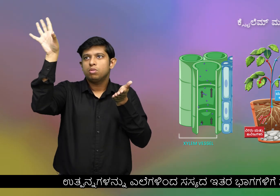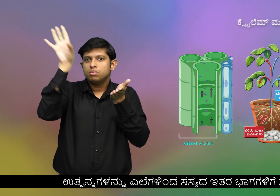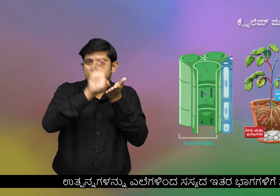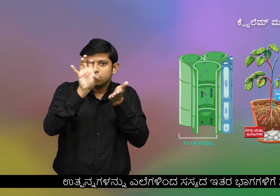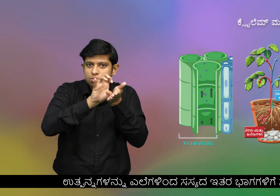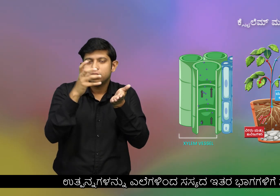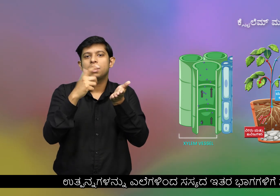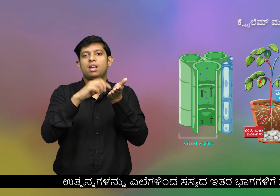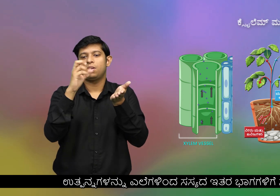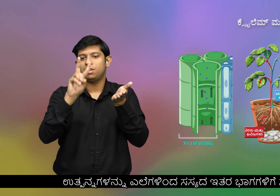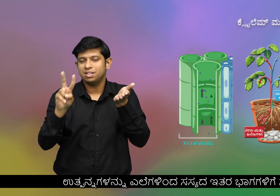ಸಾಗಿಸುತ್ತದೆ.